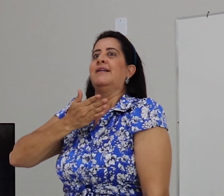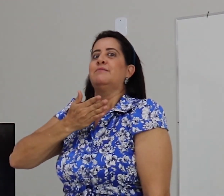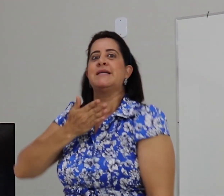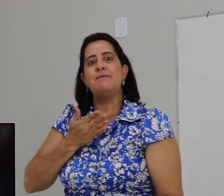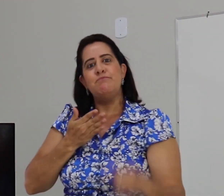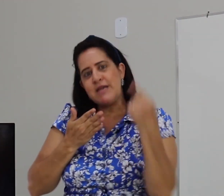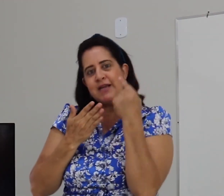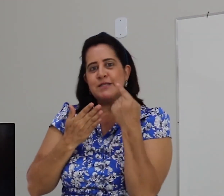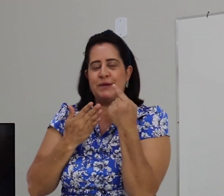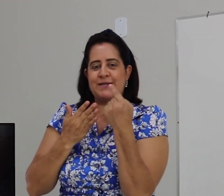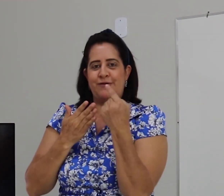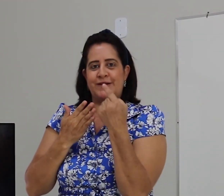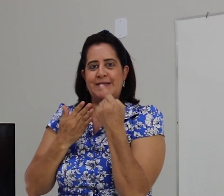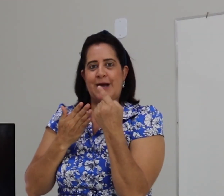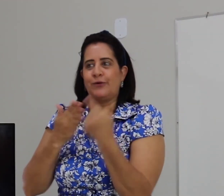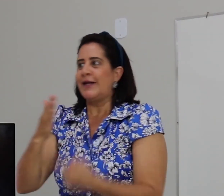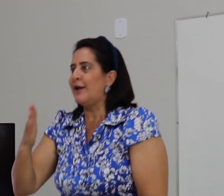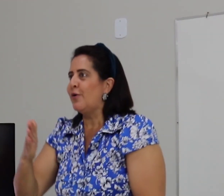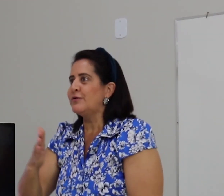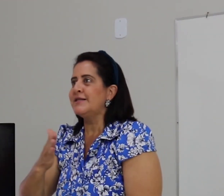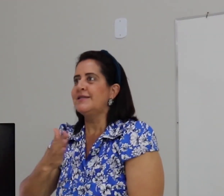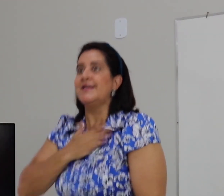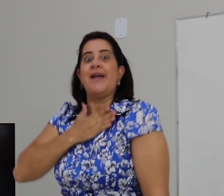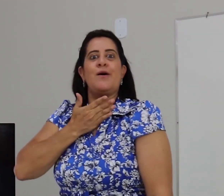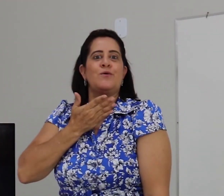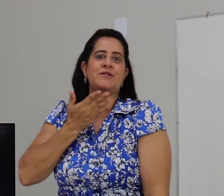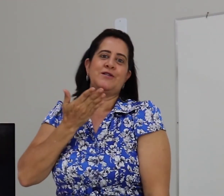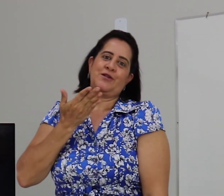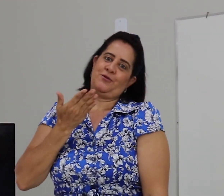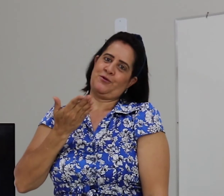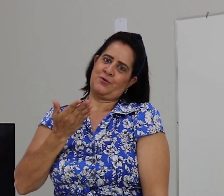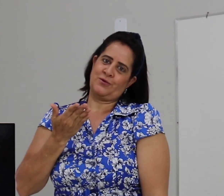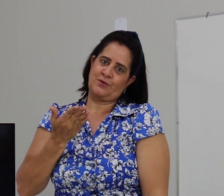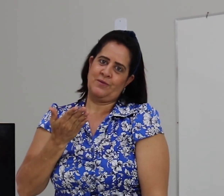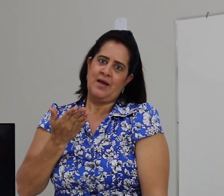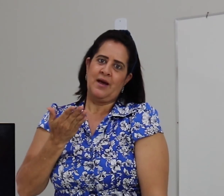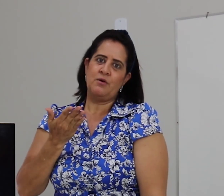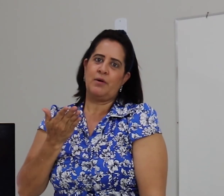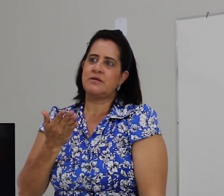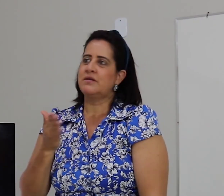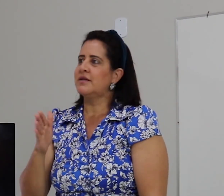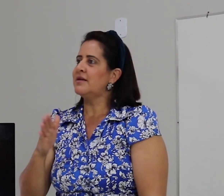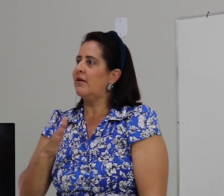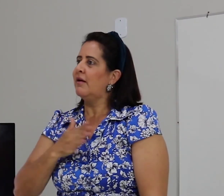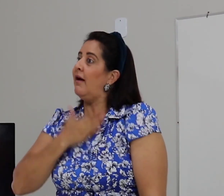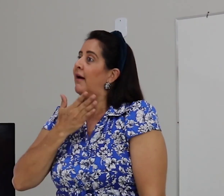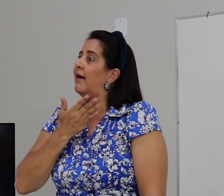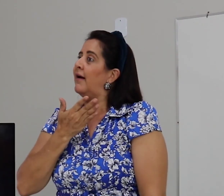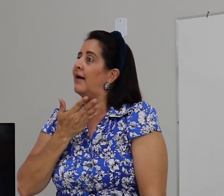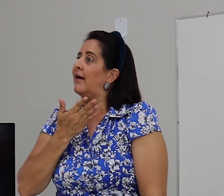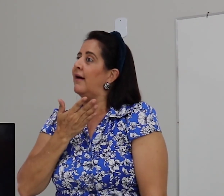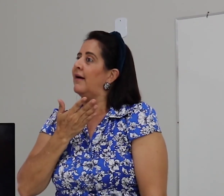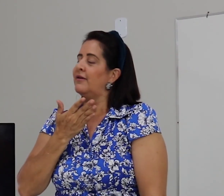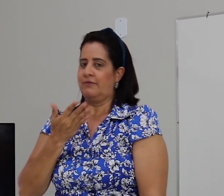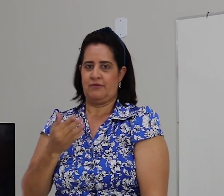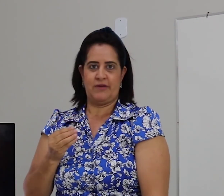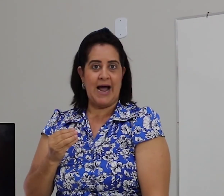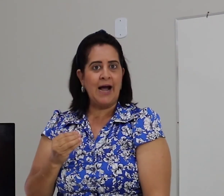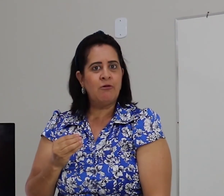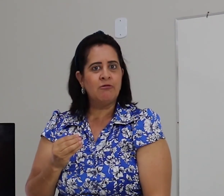Mas a minha expressão facial tem que condizer com o sentido de susto. Eu não posso dizer assim, ó, fraco,